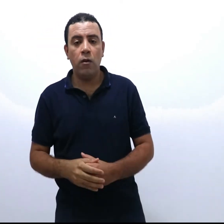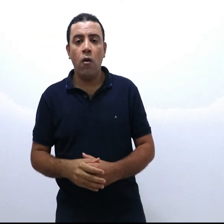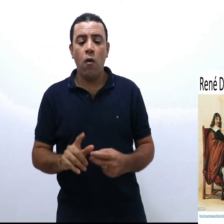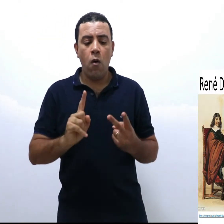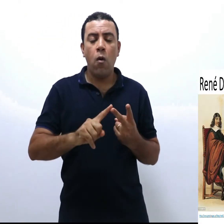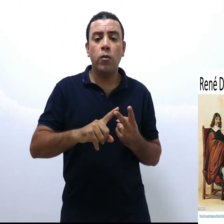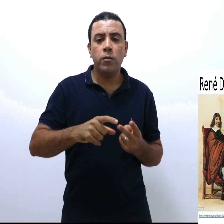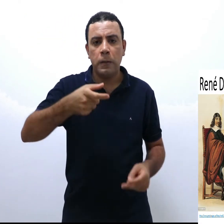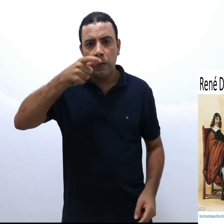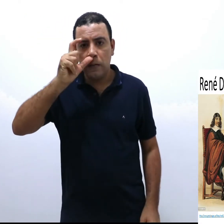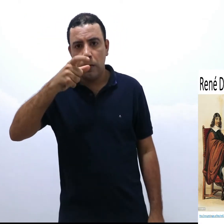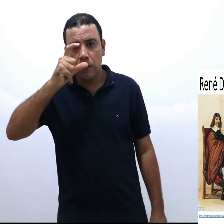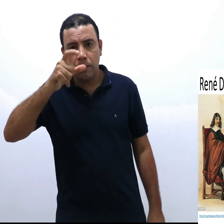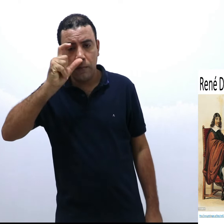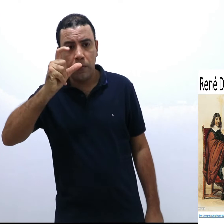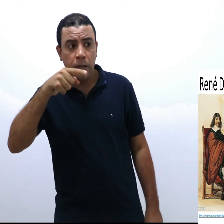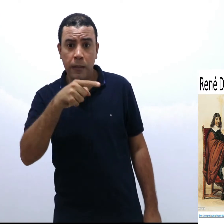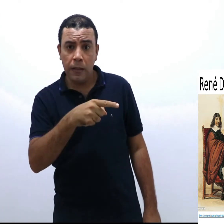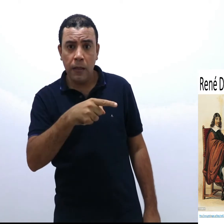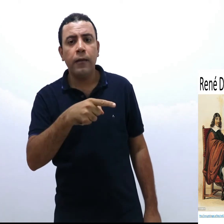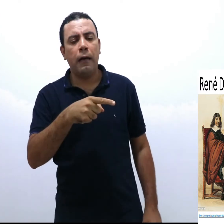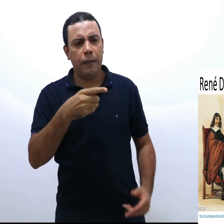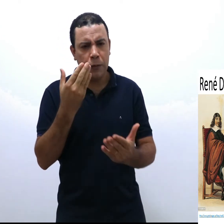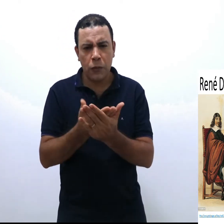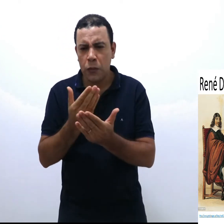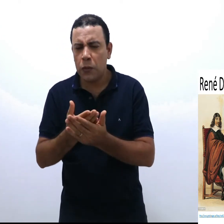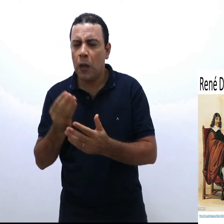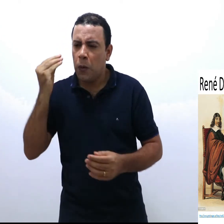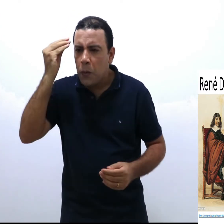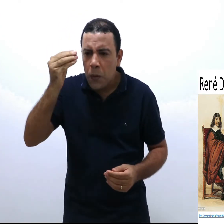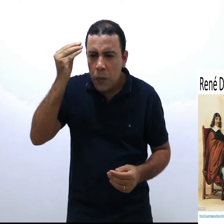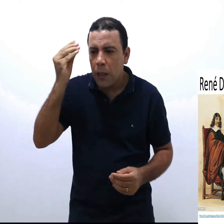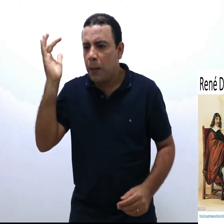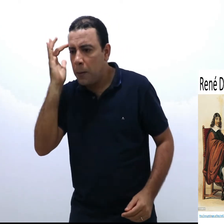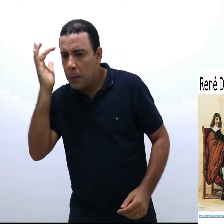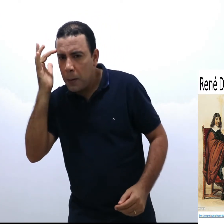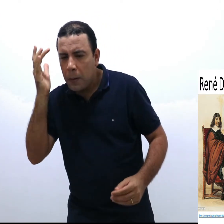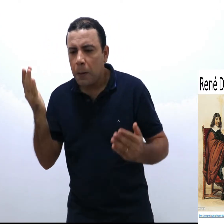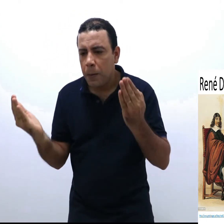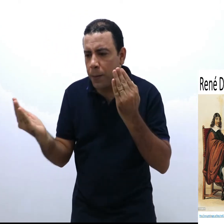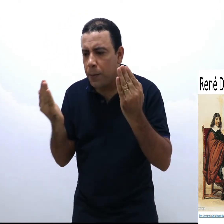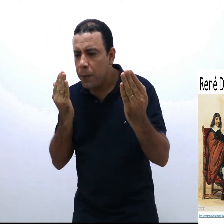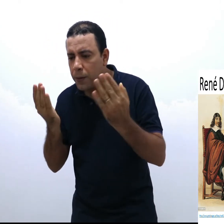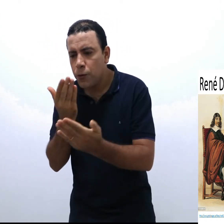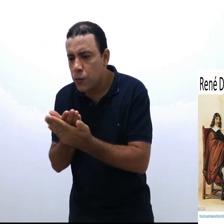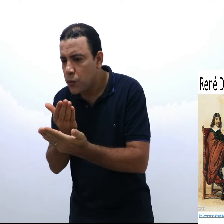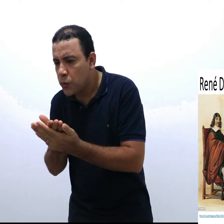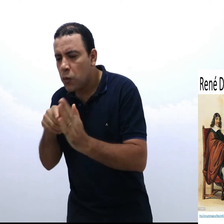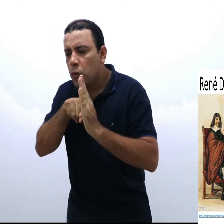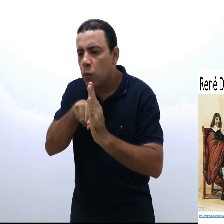Também René Descartes era um estudioso que valorizava o experimento, a razão,